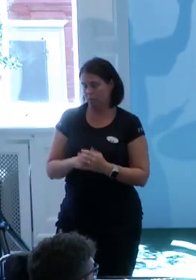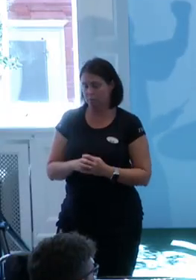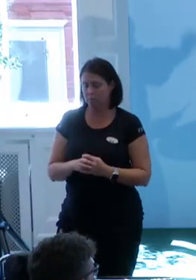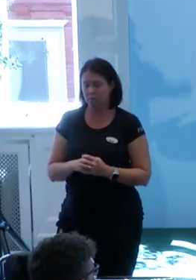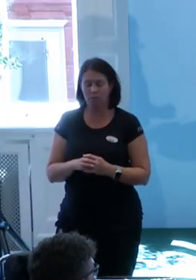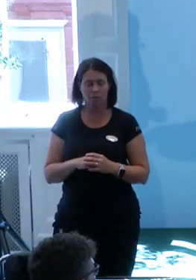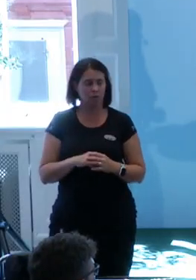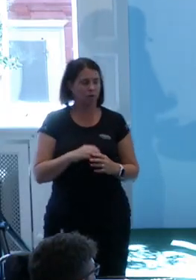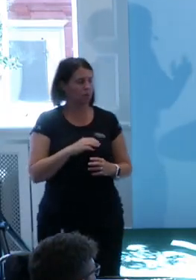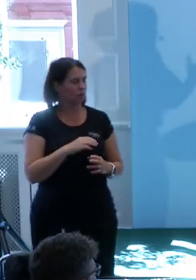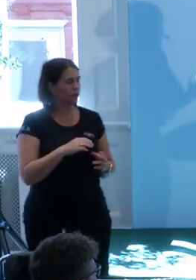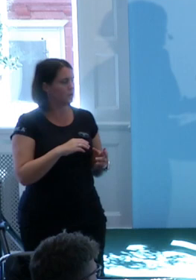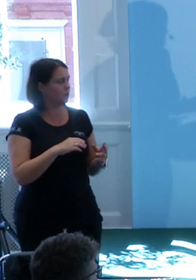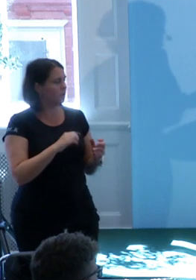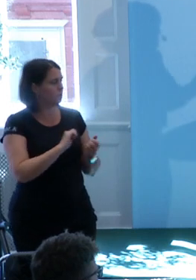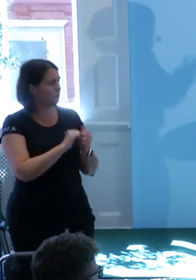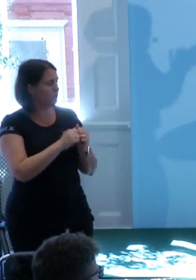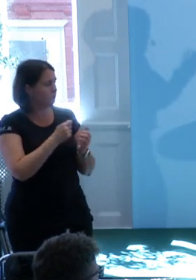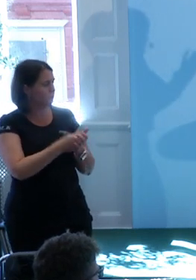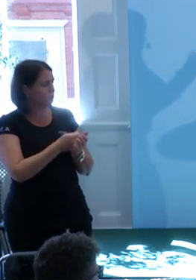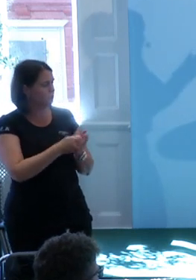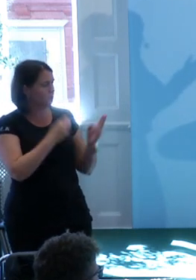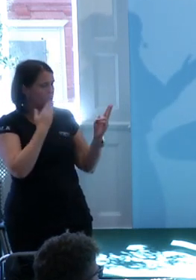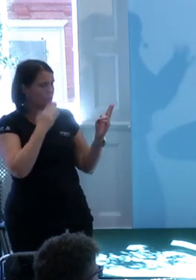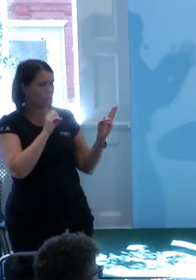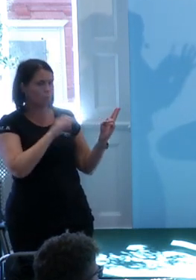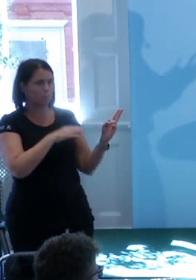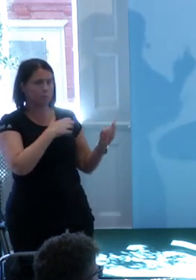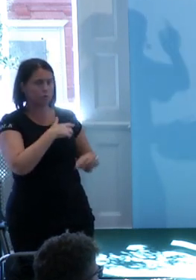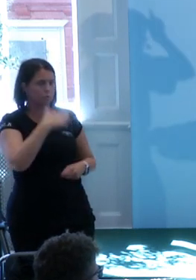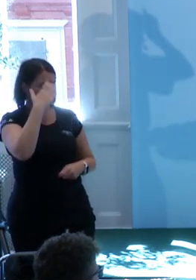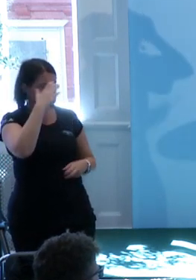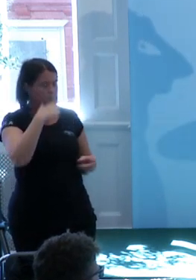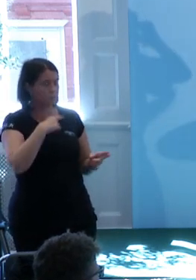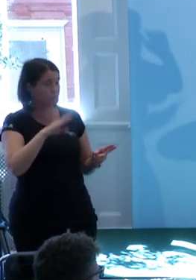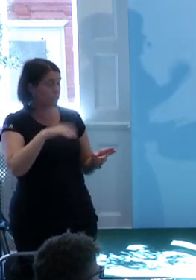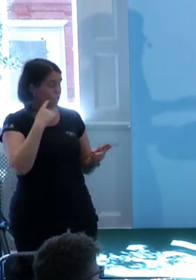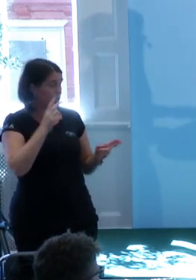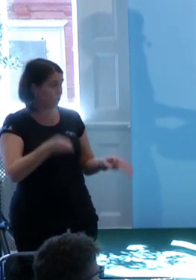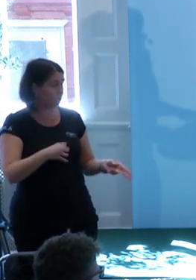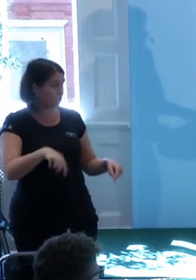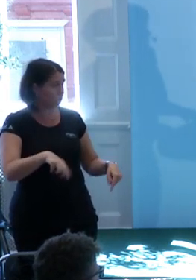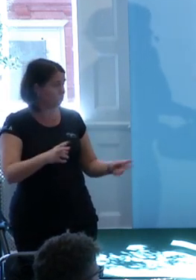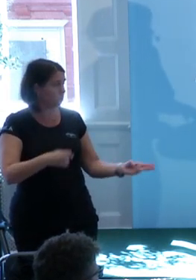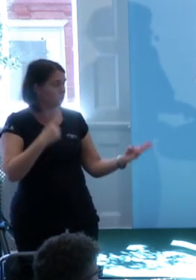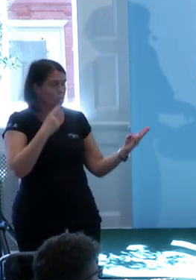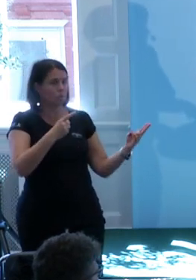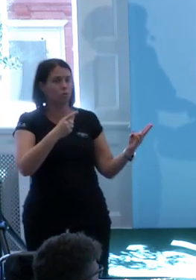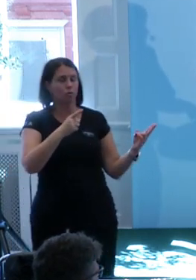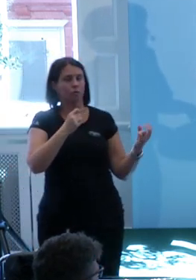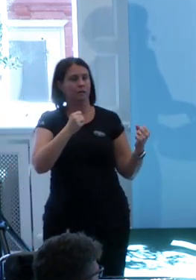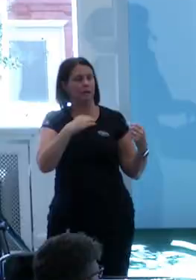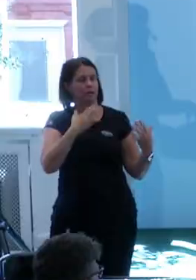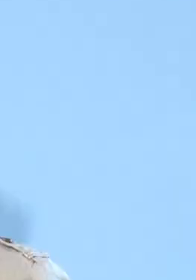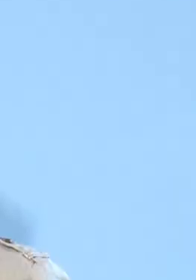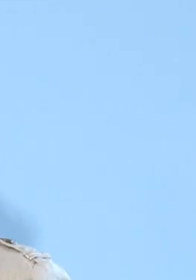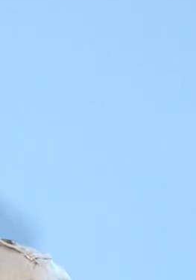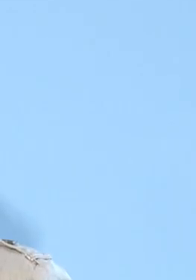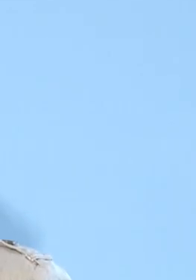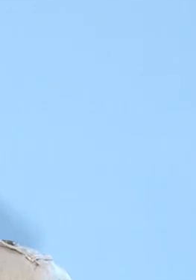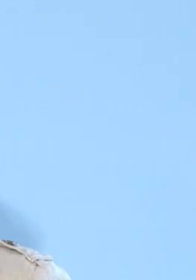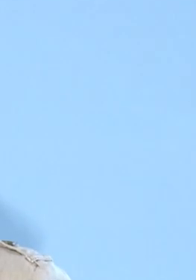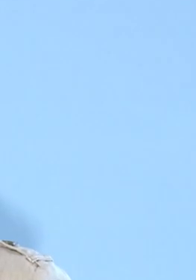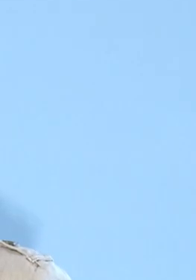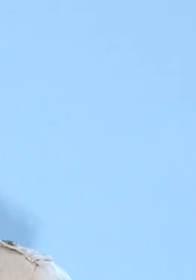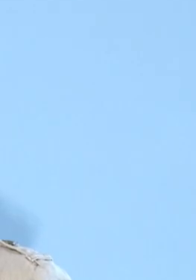politiska beslutsamheten som de pratar om i Köpenhamn och som vi även hör här. Hur viktigt är det för att det ska bli action? Ja, det är en förutsättning skulle